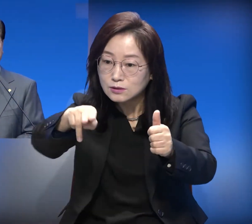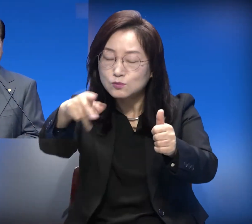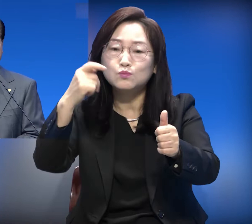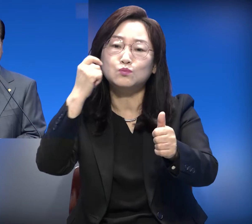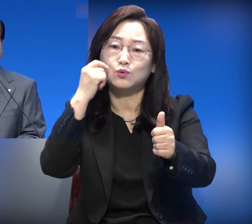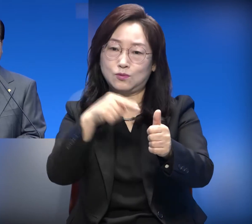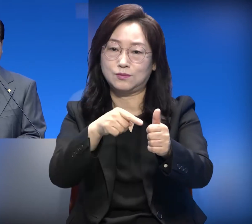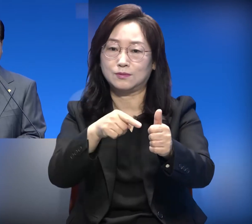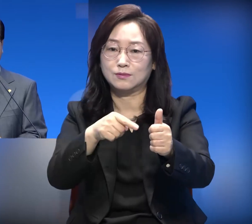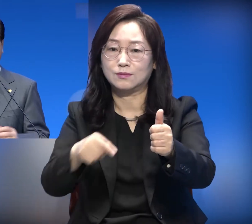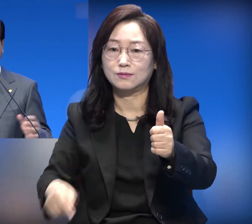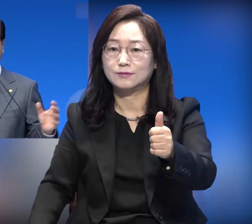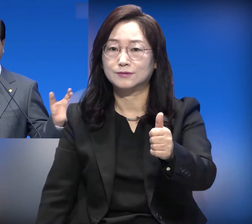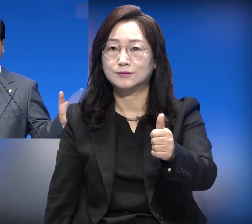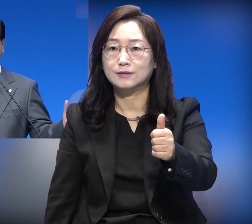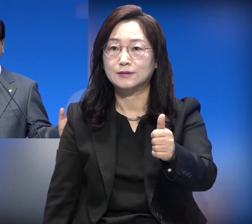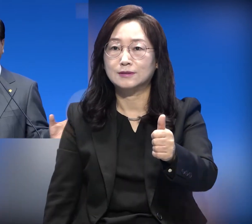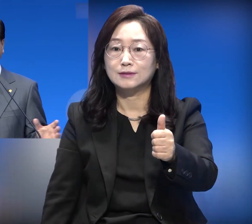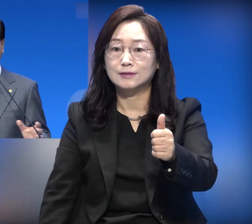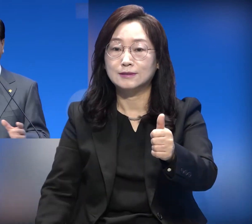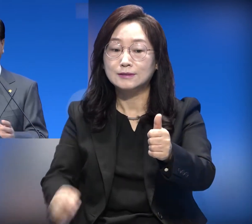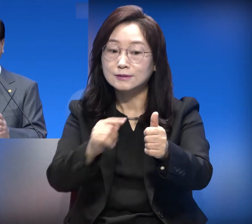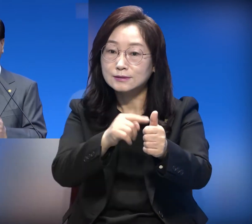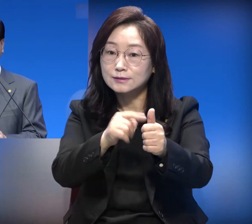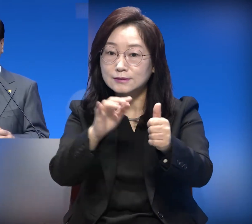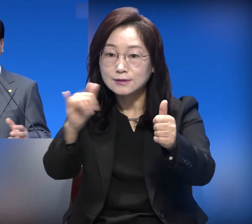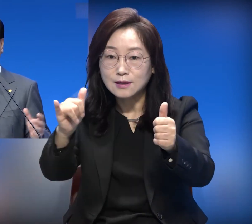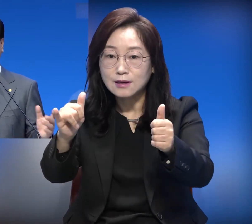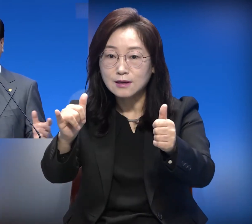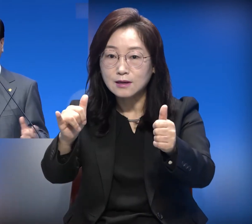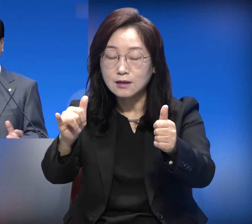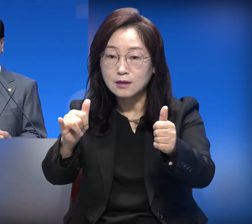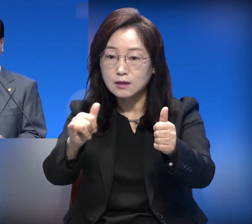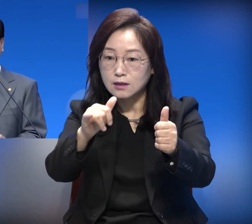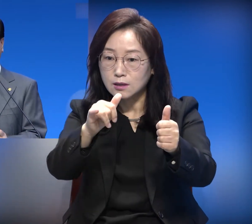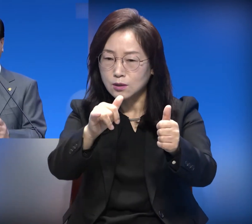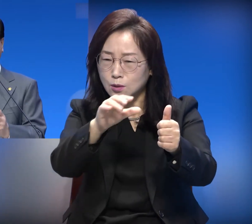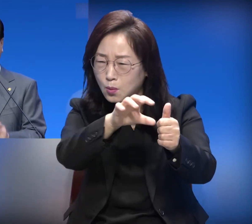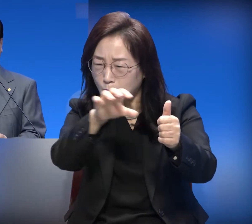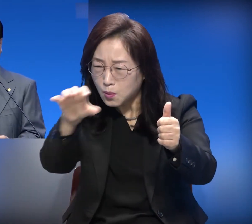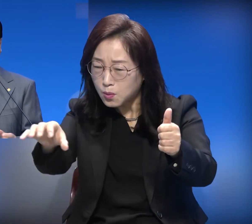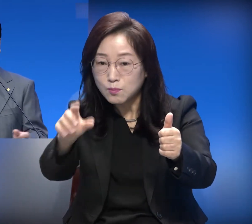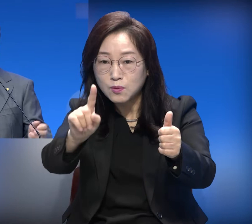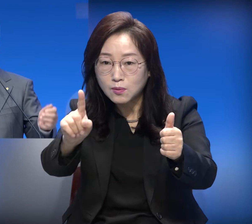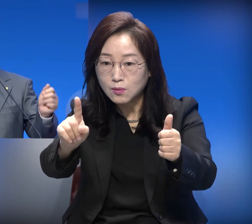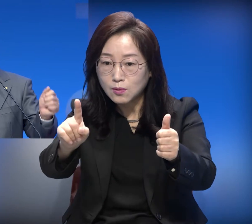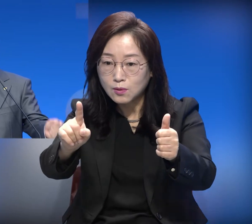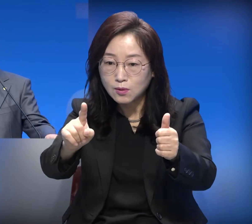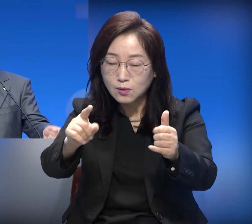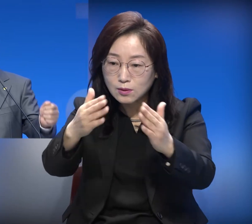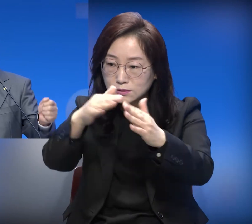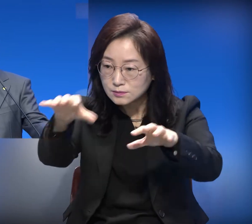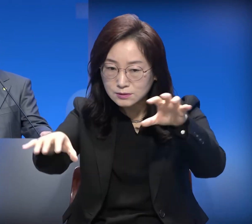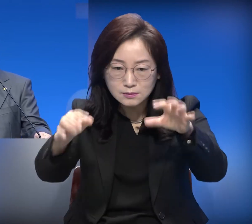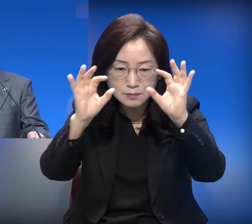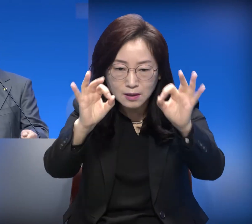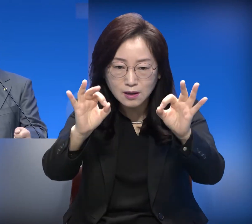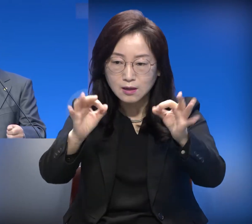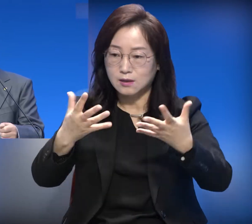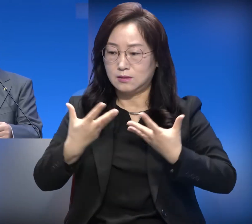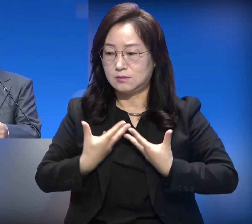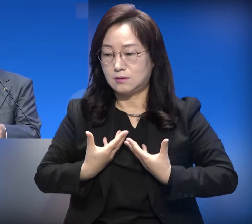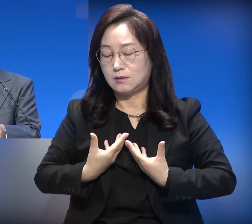사람이 등장을 합니다. 이 사람처럼 오늘날 우리 주변에 많은 사람들이 절망에